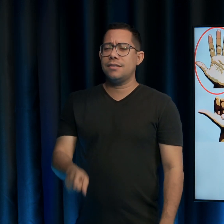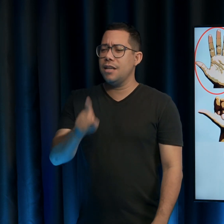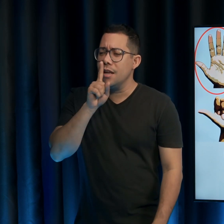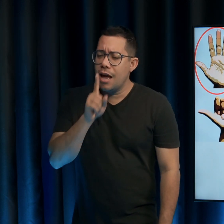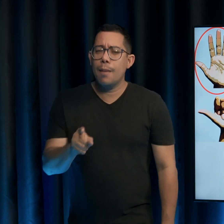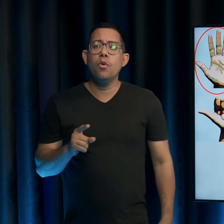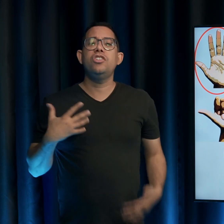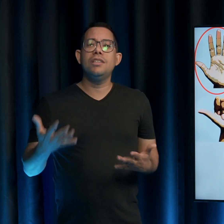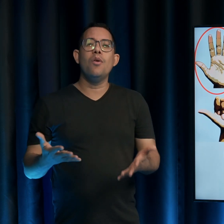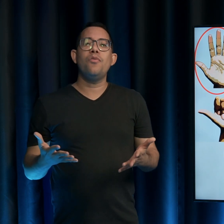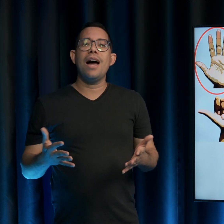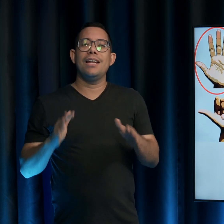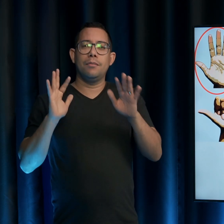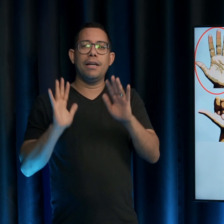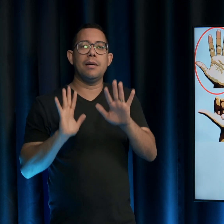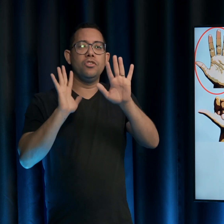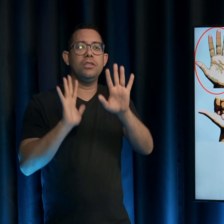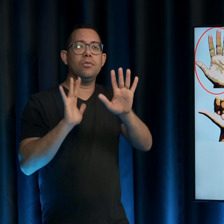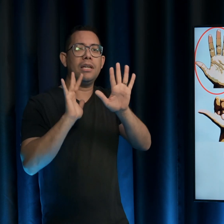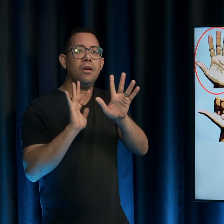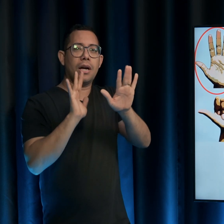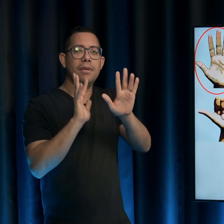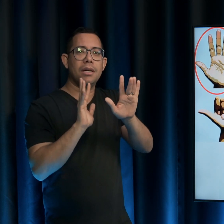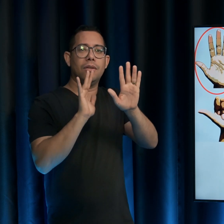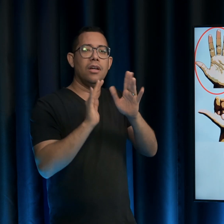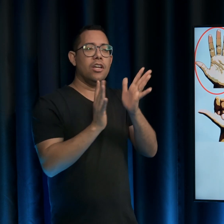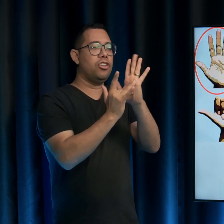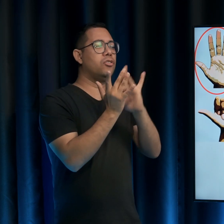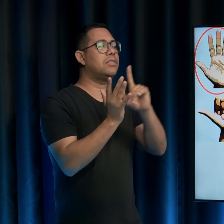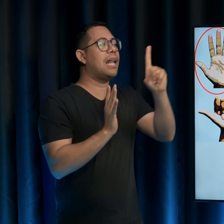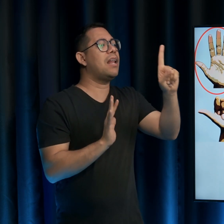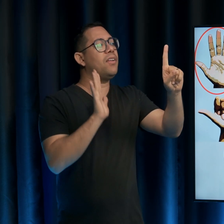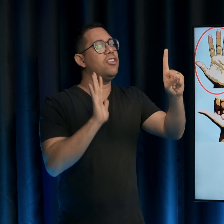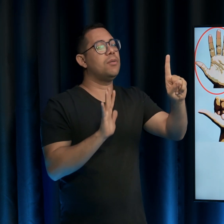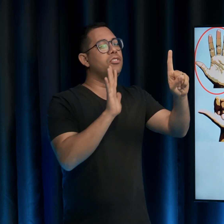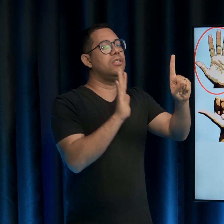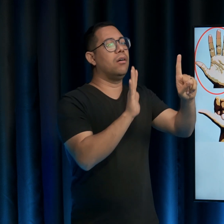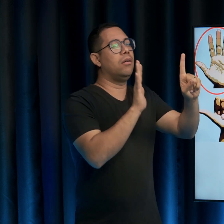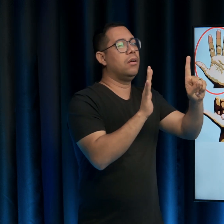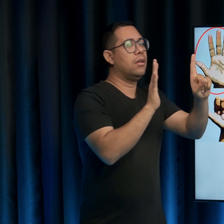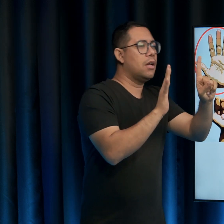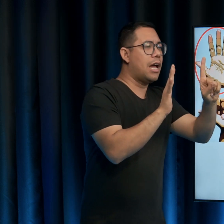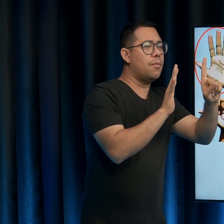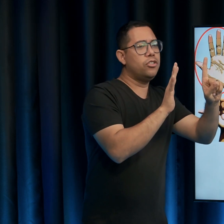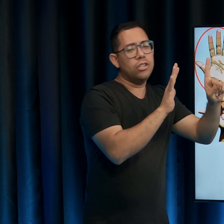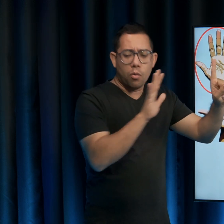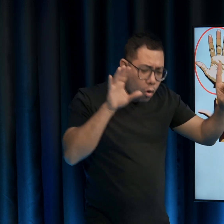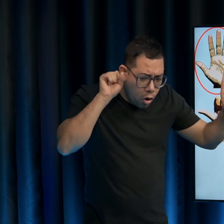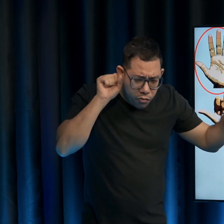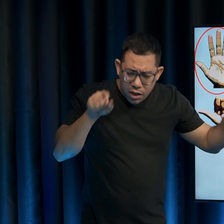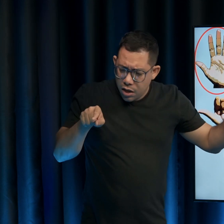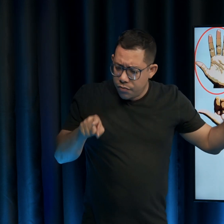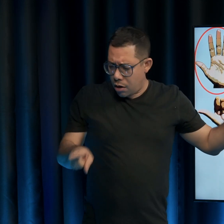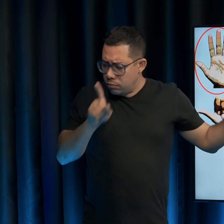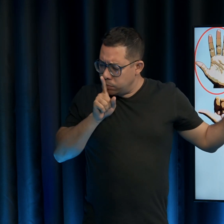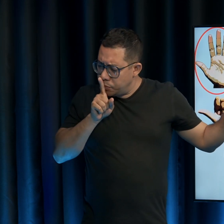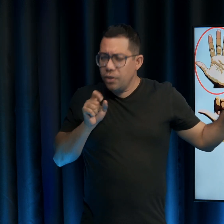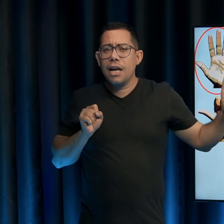mestre. A multidão fala, mas a multidão tá aqui, ó, caminhando, ó. Jesus tá lá na frente, a multidão. Aí a multidão ouve e fala, ó, fica